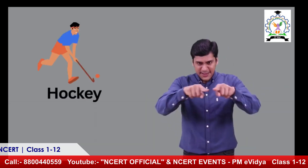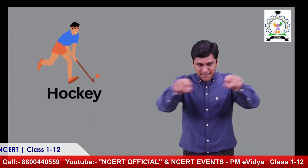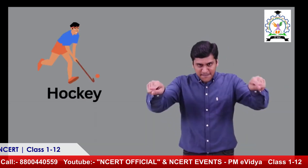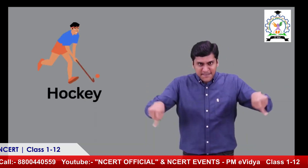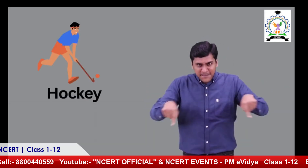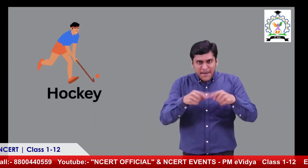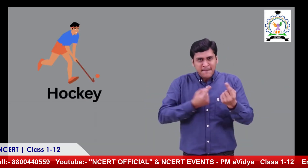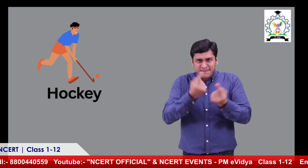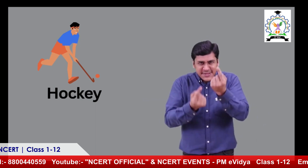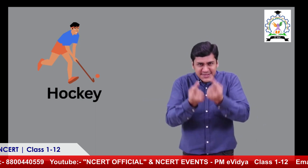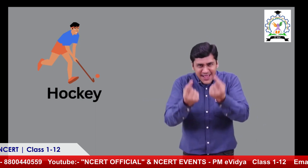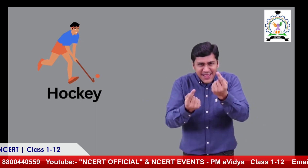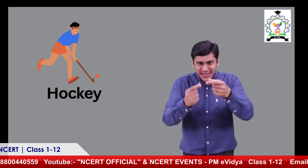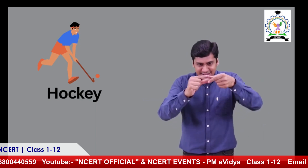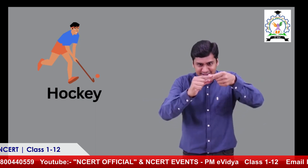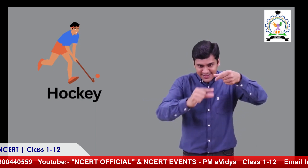हॉकी का साइन